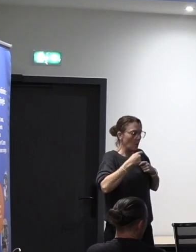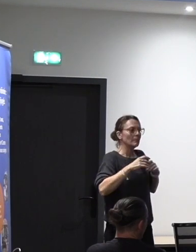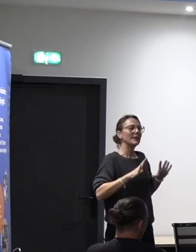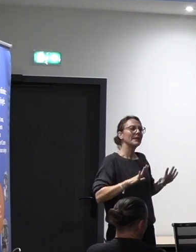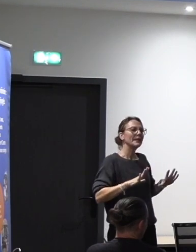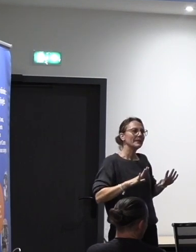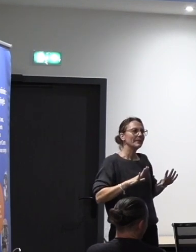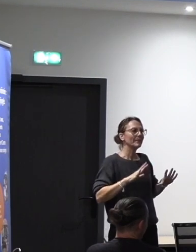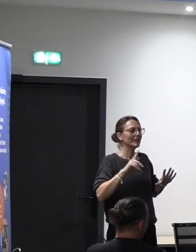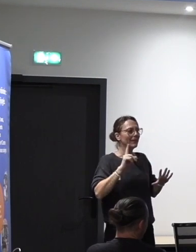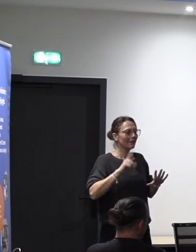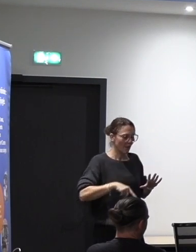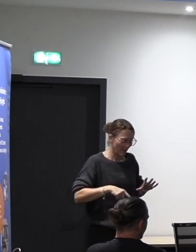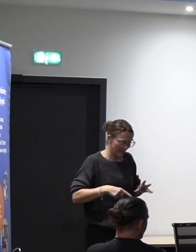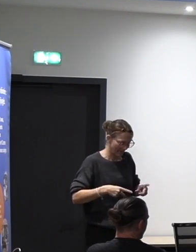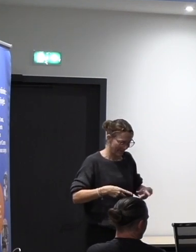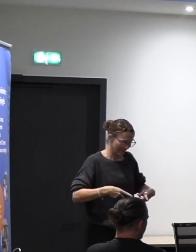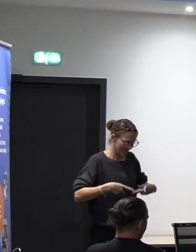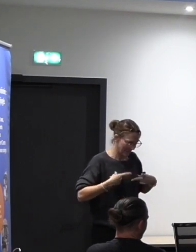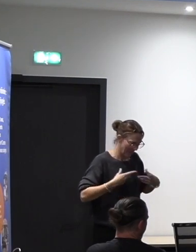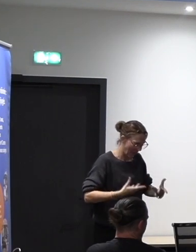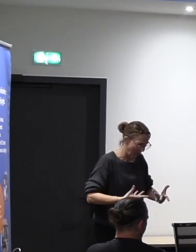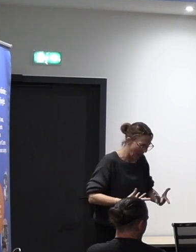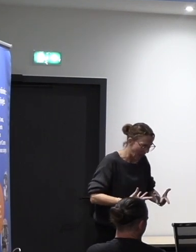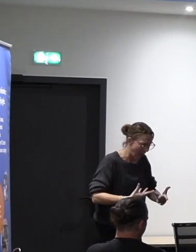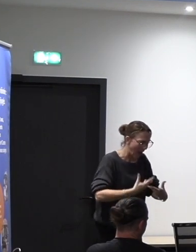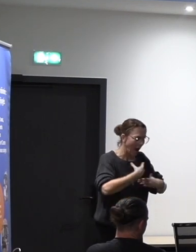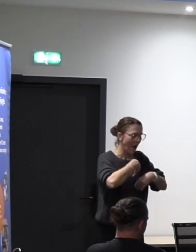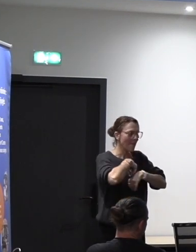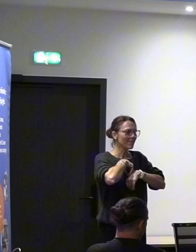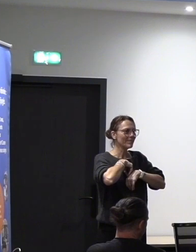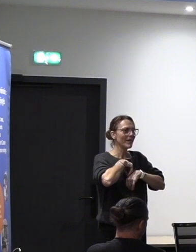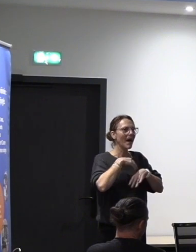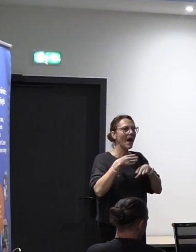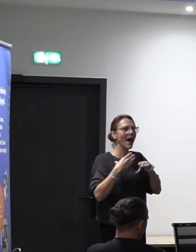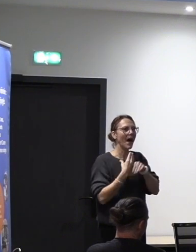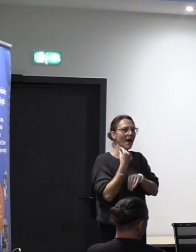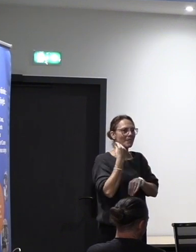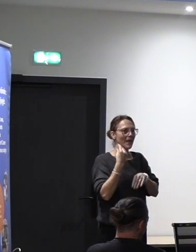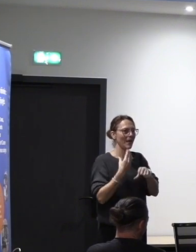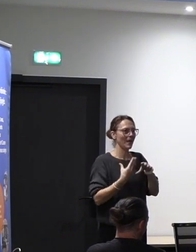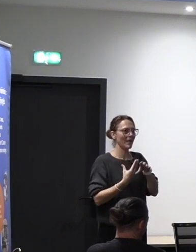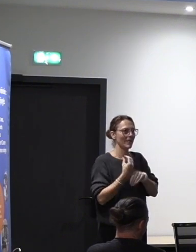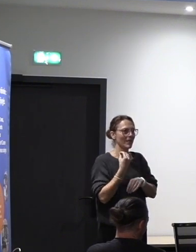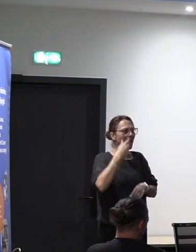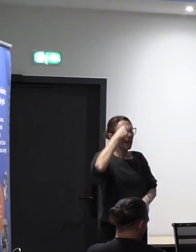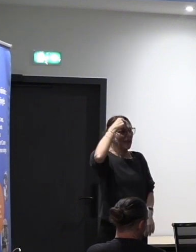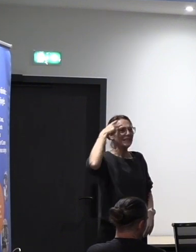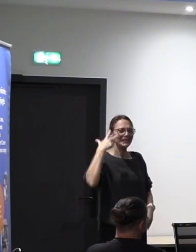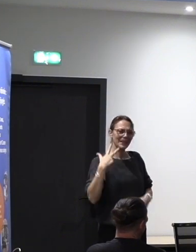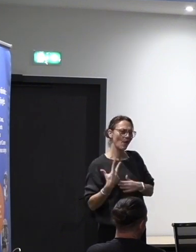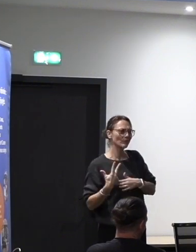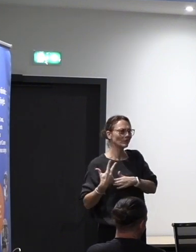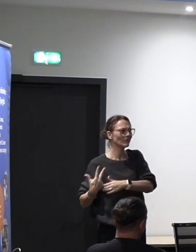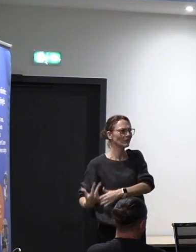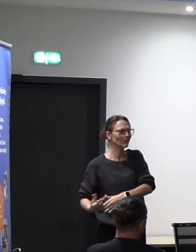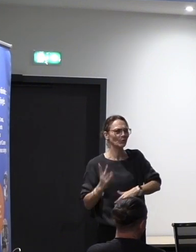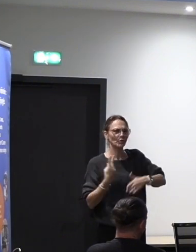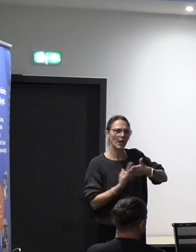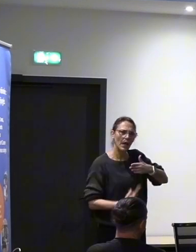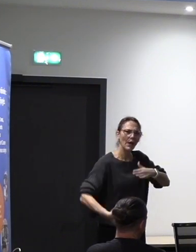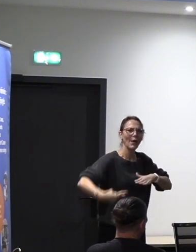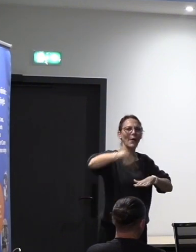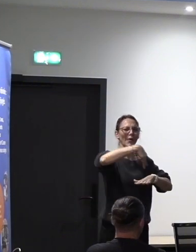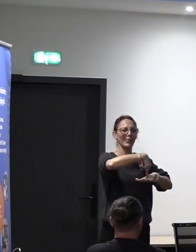c'est apprendre à vivre avec. C'est pas pareil. Je crois que rebondir, et je taquine un peu Boris